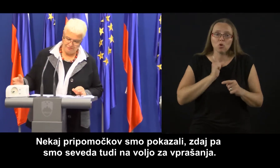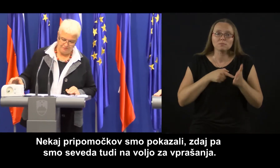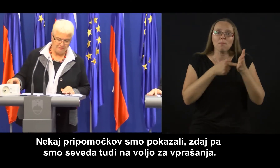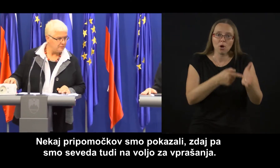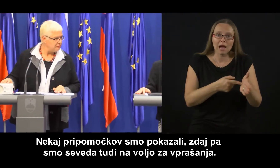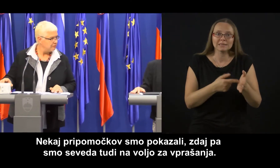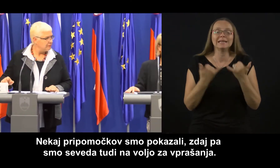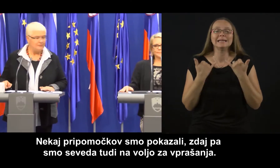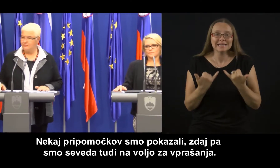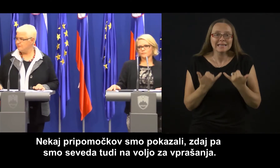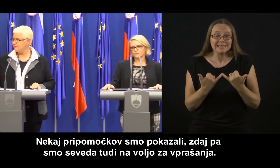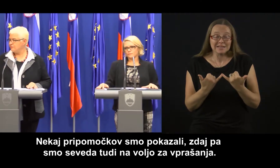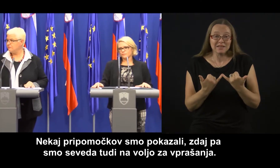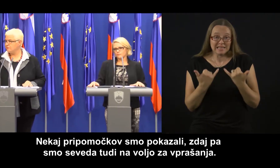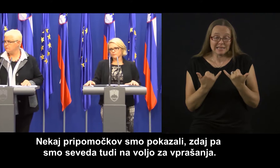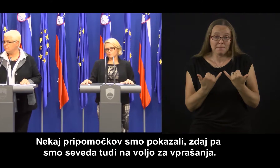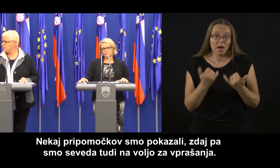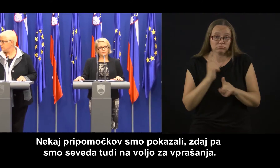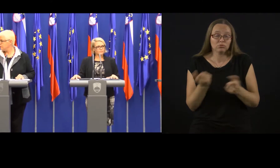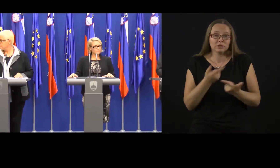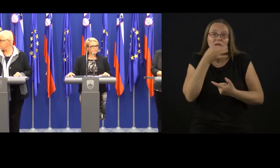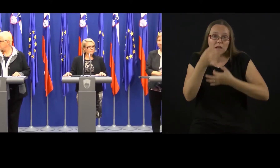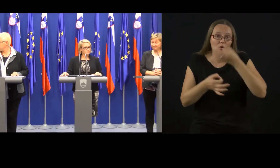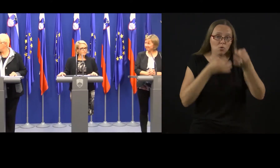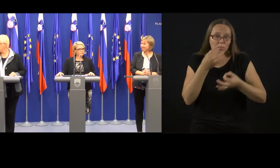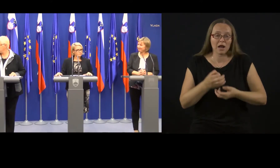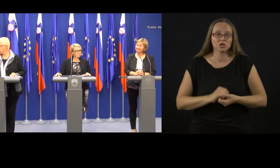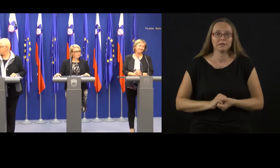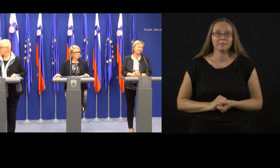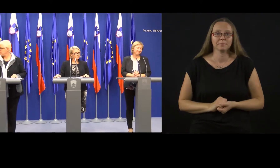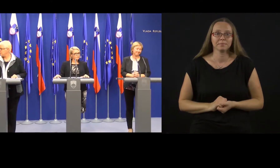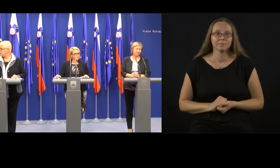pokazali, zdaj pa smo seveda tudi na voljo za vprašanja.